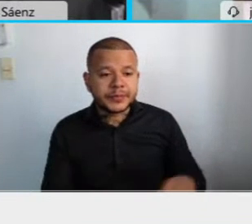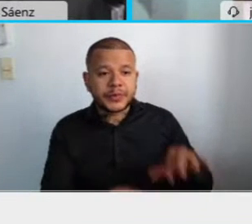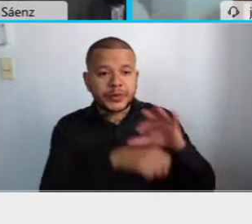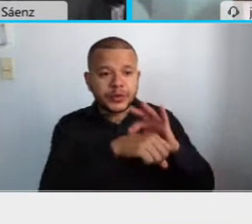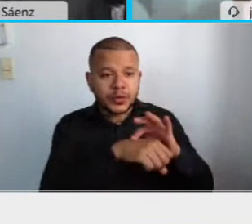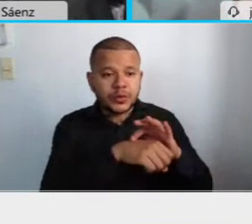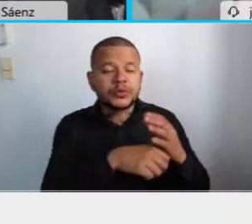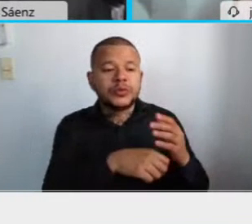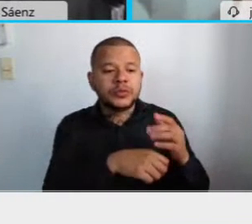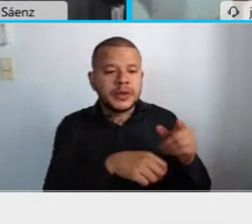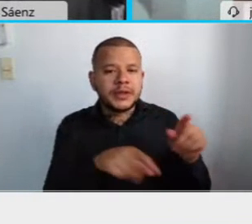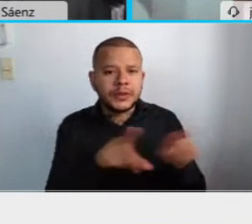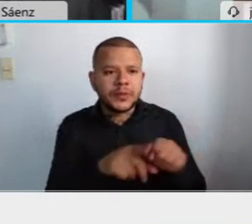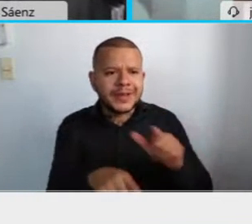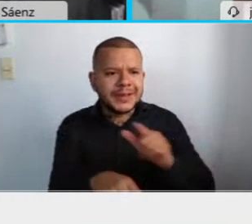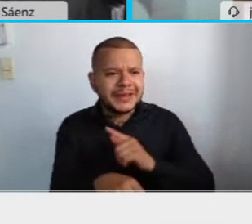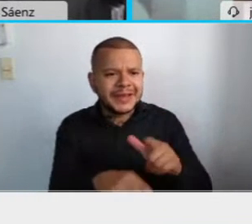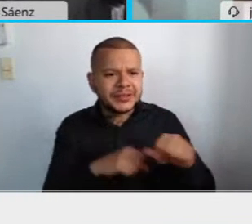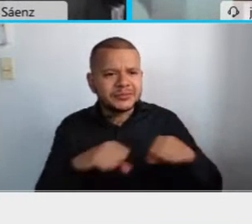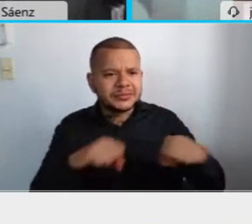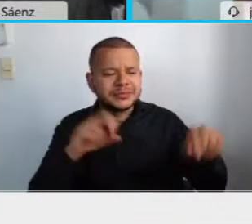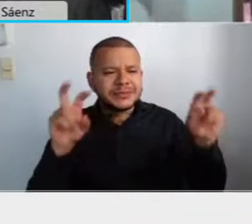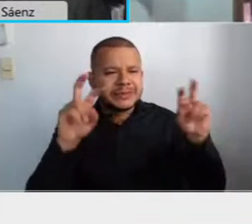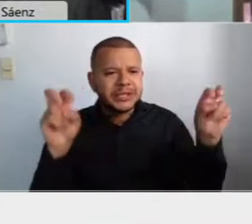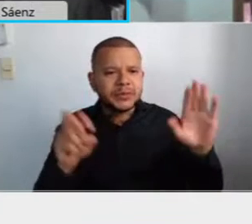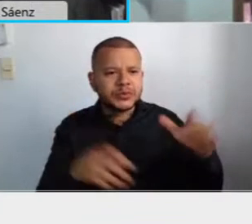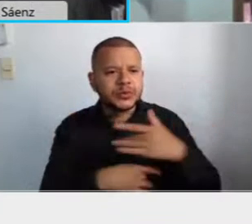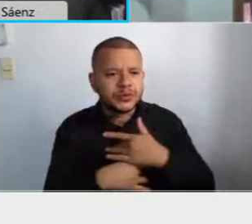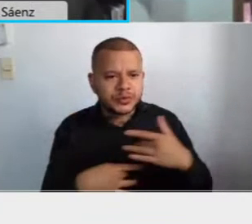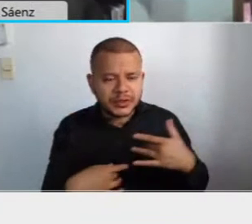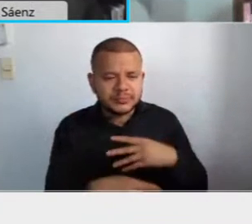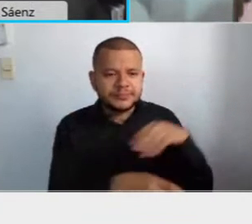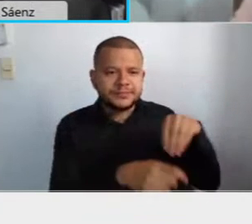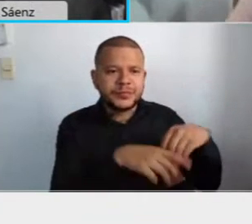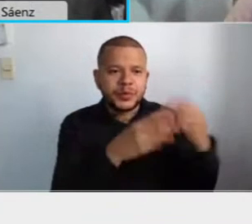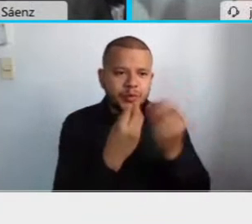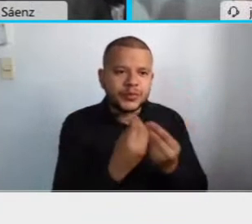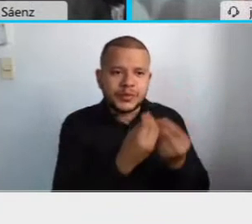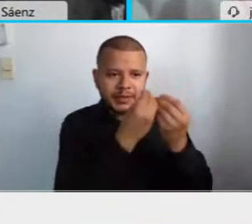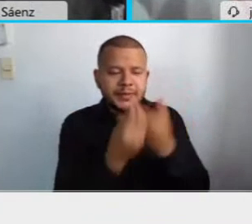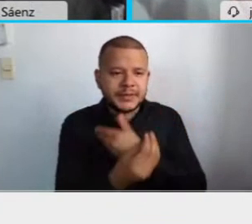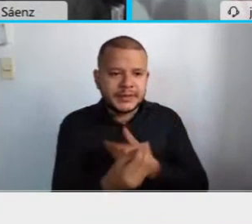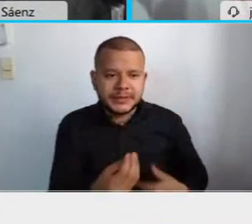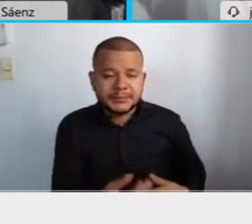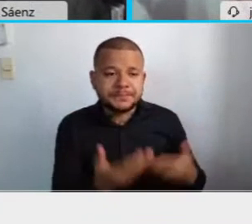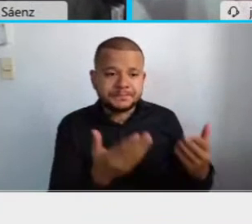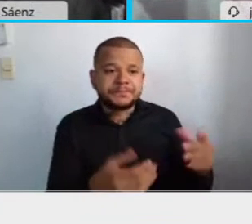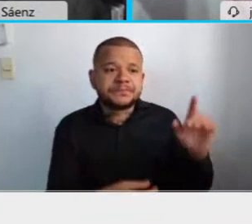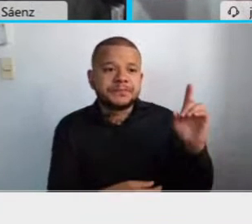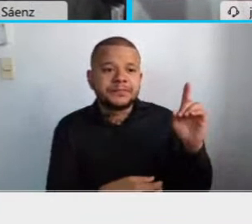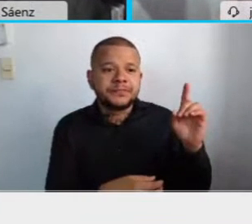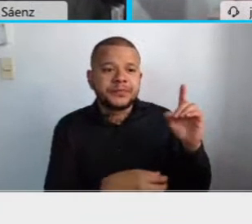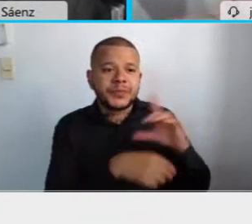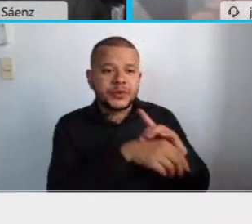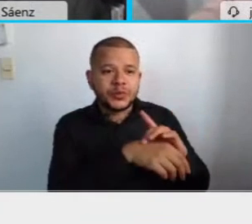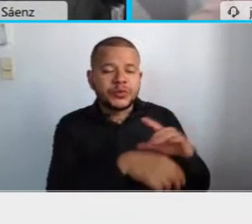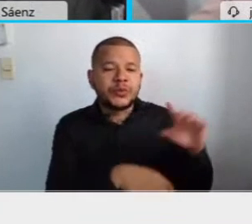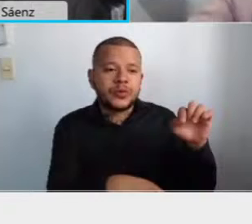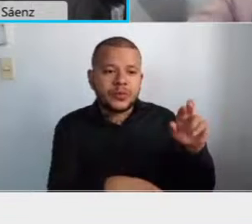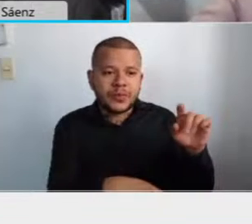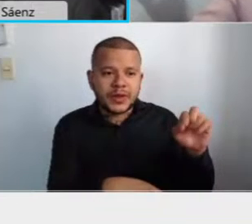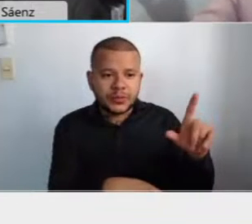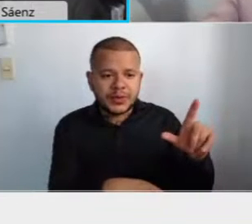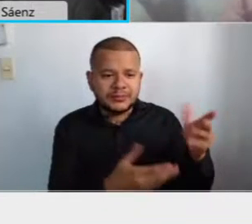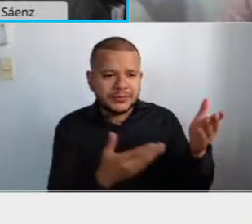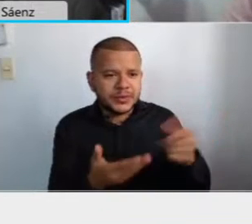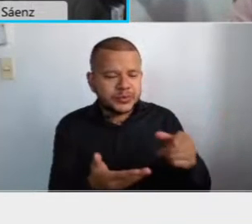de liderazgo en toda esta temática de salud en la Consejería Presidencial. Entonces, doctor Manuel Antonio, bienvenido para que usted nos dé